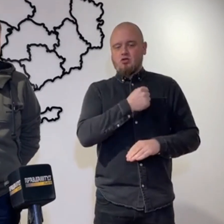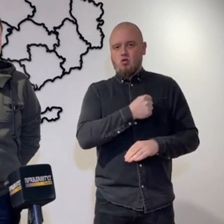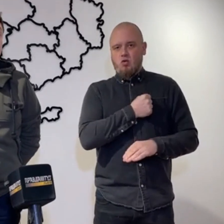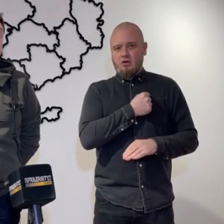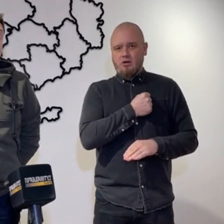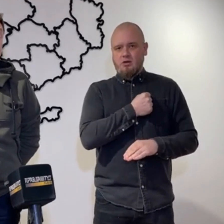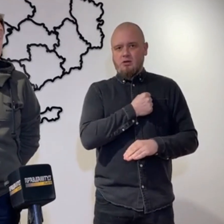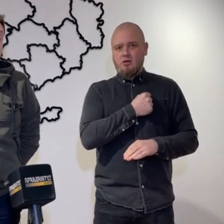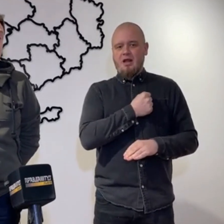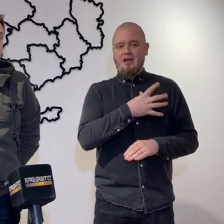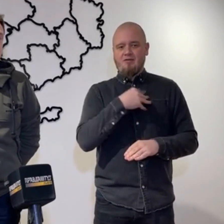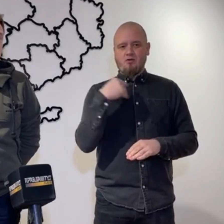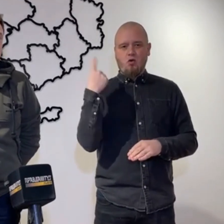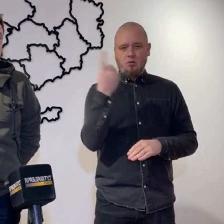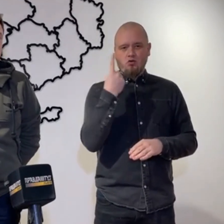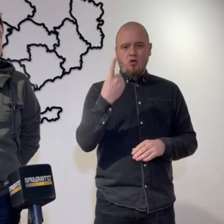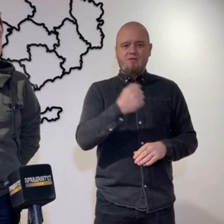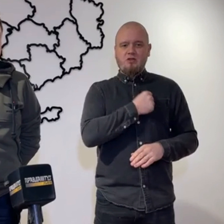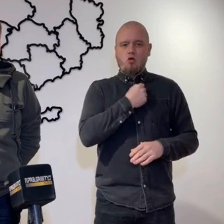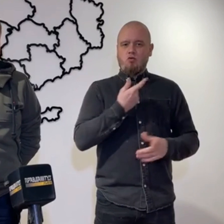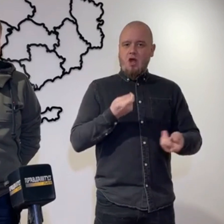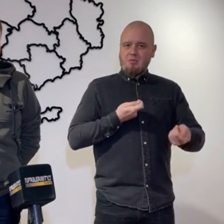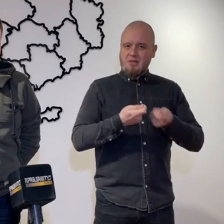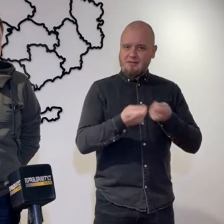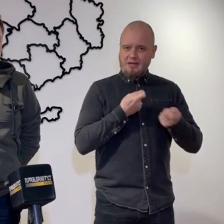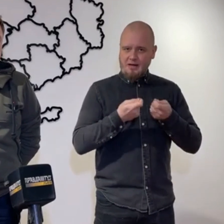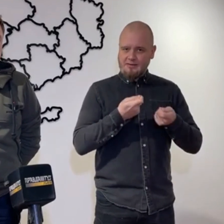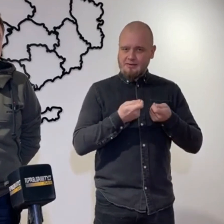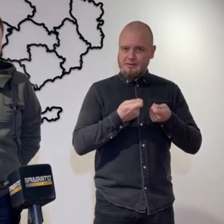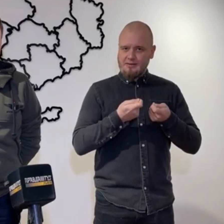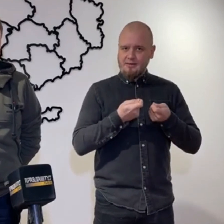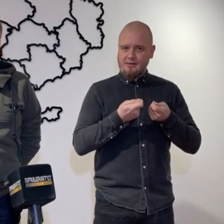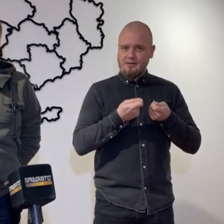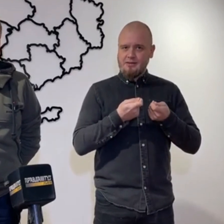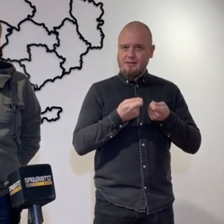військової, Львівської обласної військової адміністрації